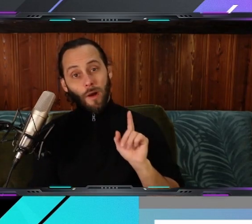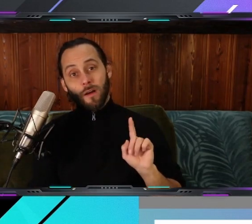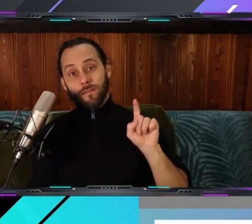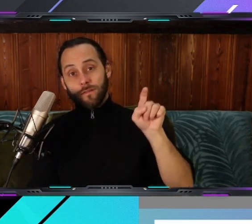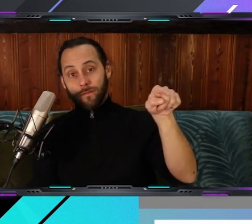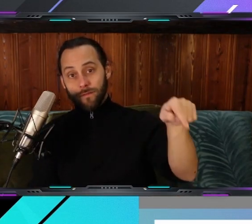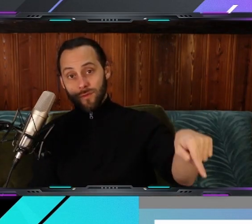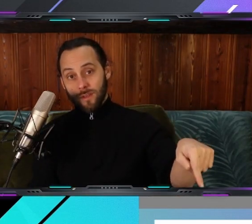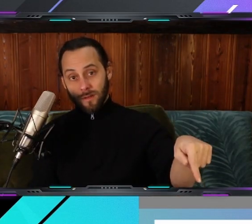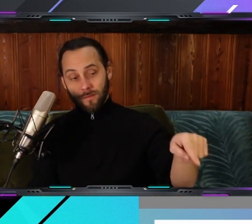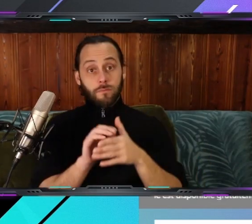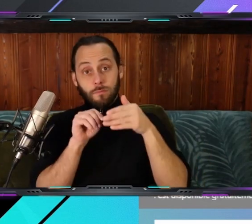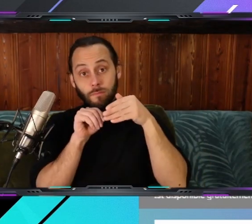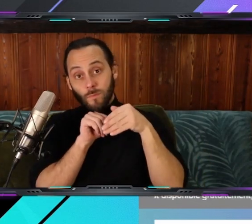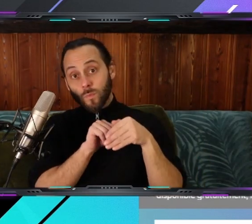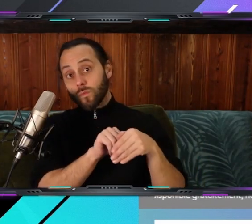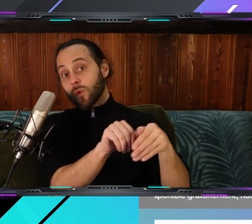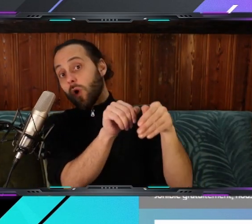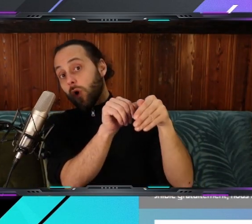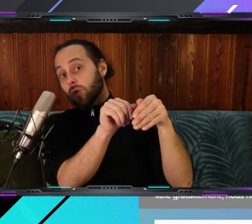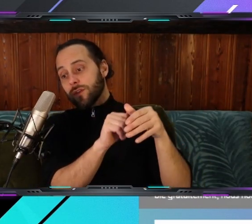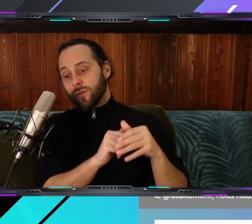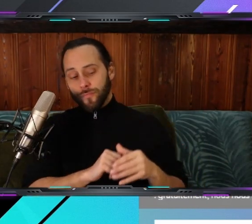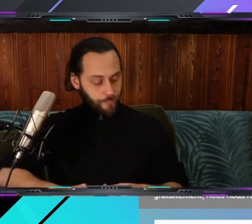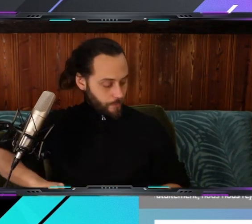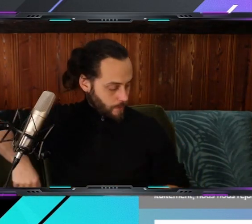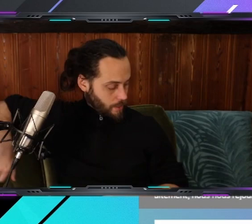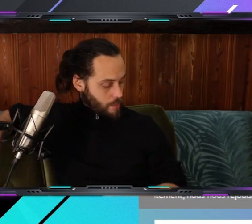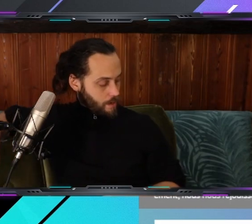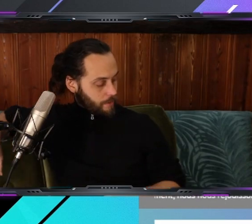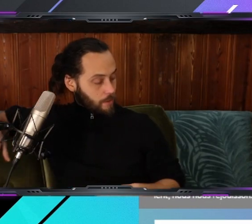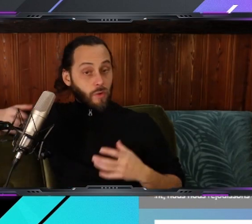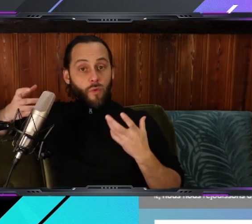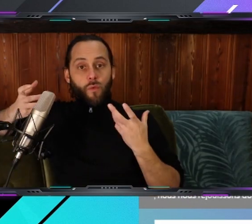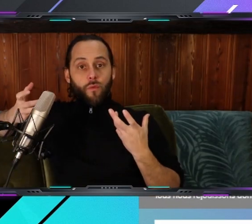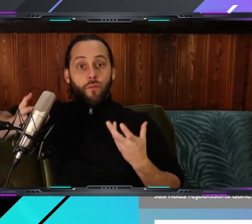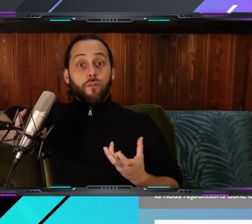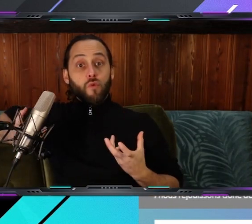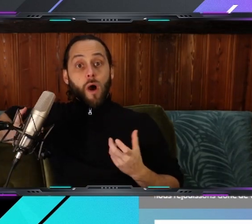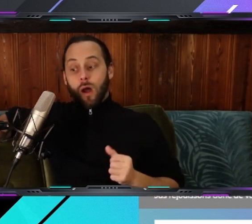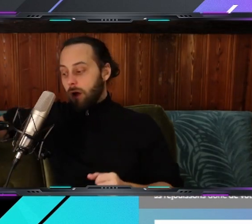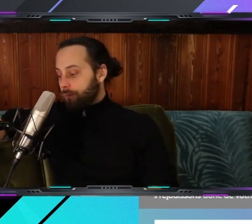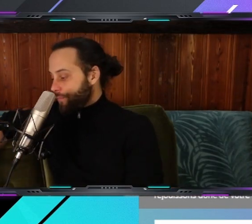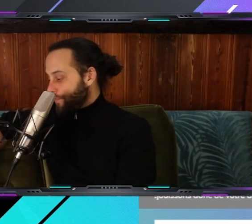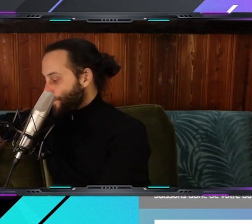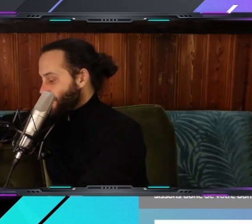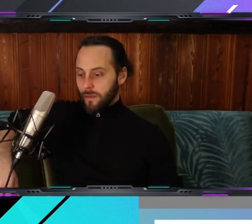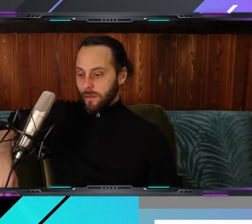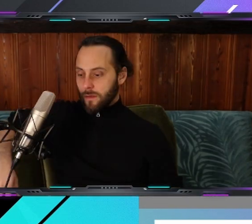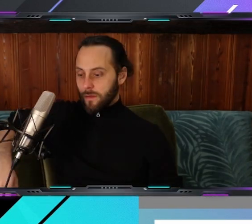peux pas venir. On continue avec vouloir.